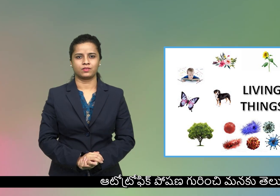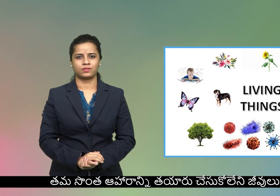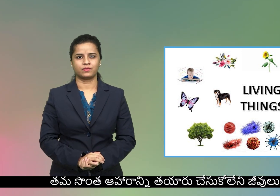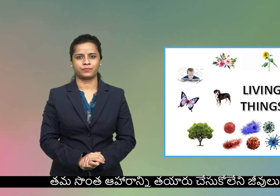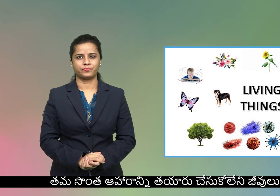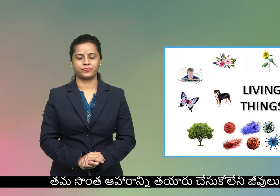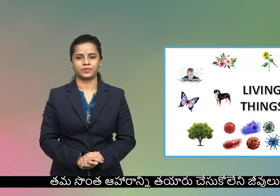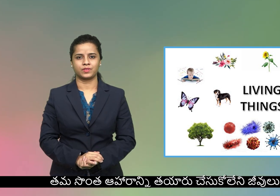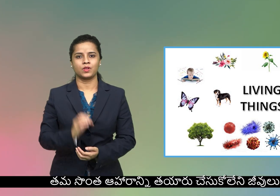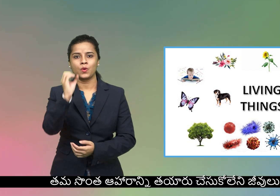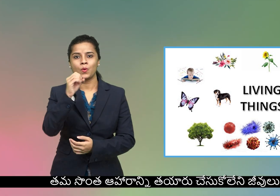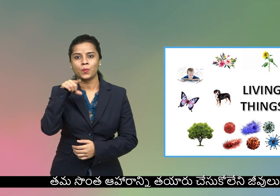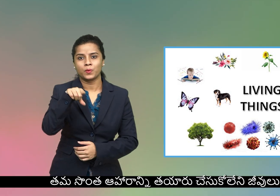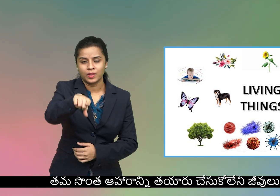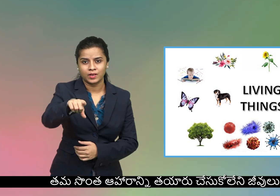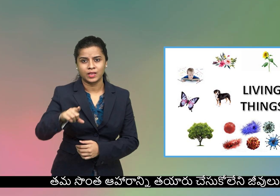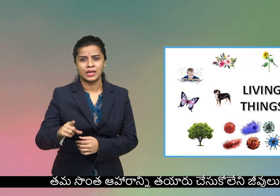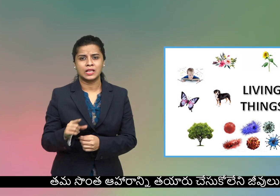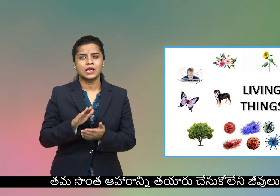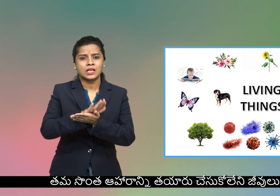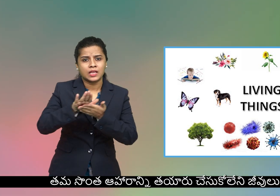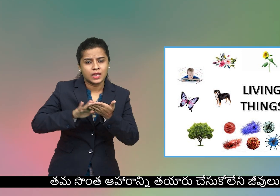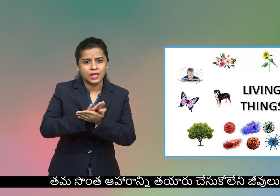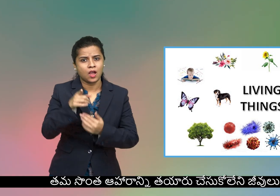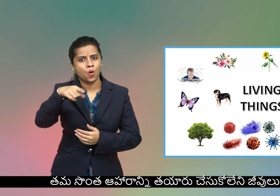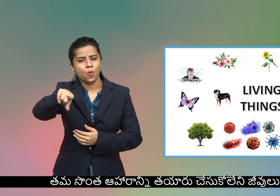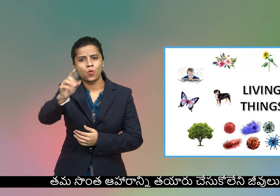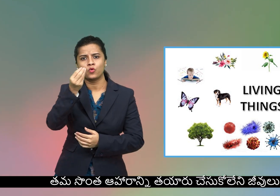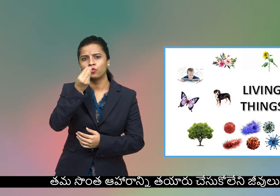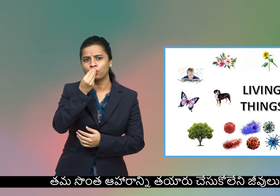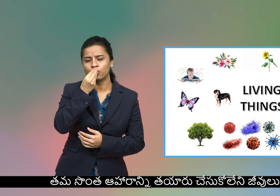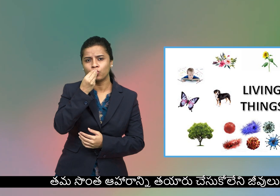తమ సొంత ఆహారాన్ని తయారు చేసుకోలేని జీవులు హెటెరోట్రోఫ్లు.